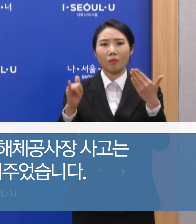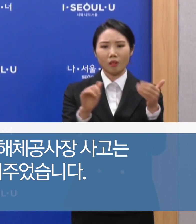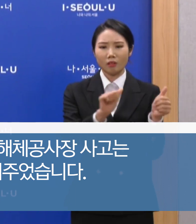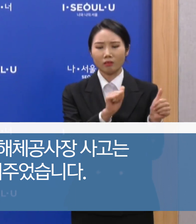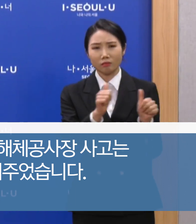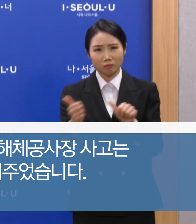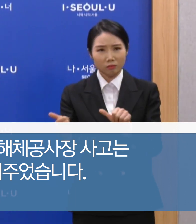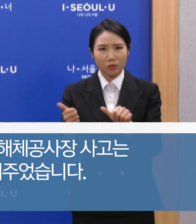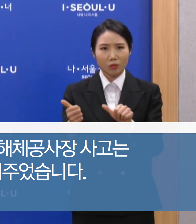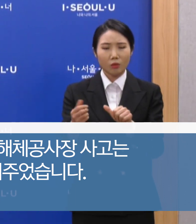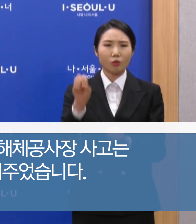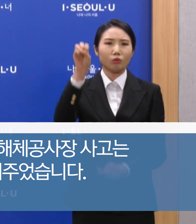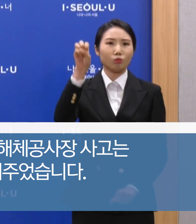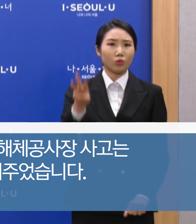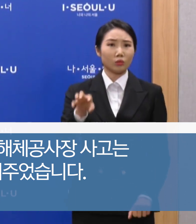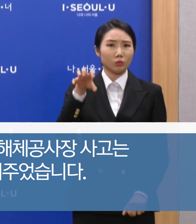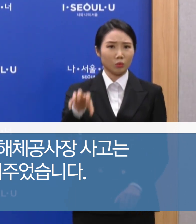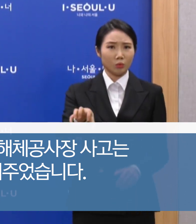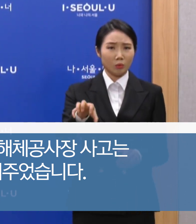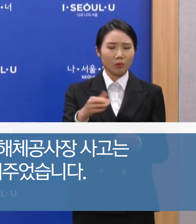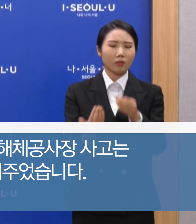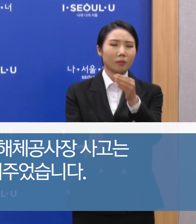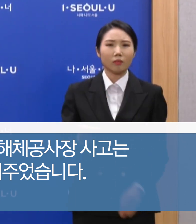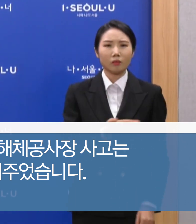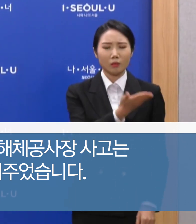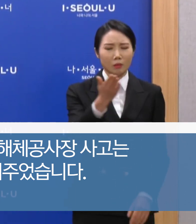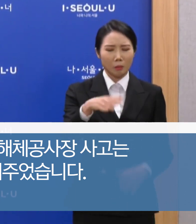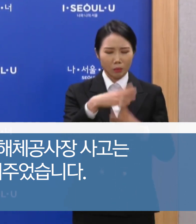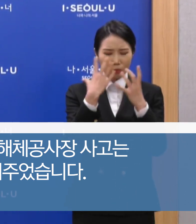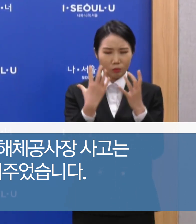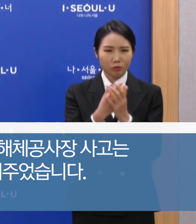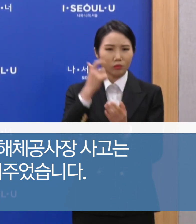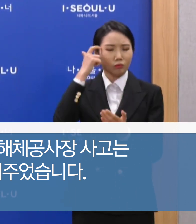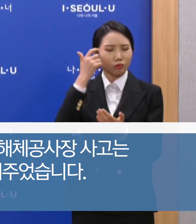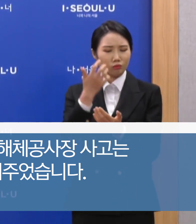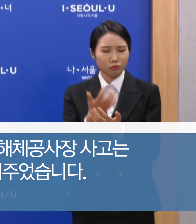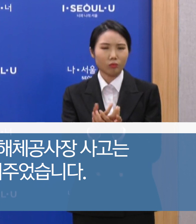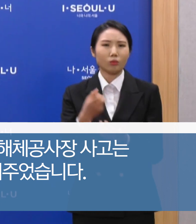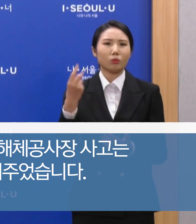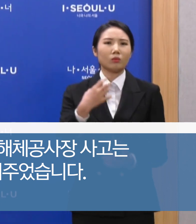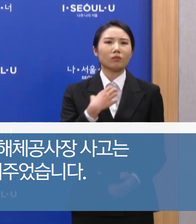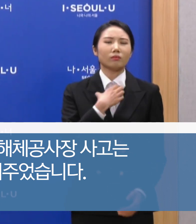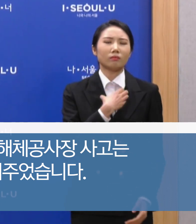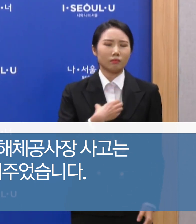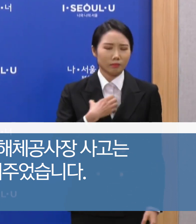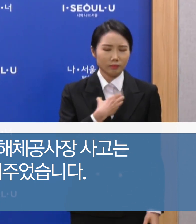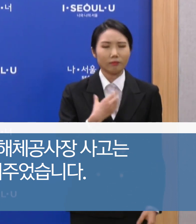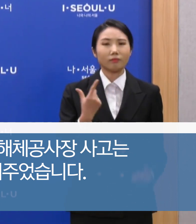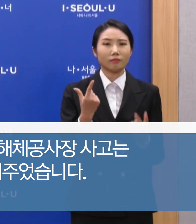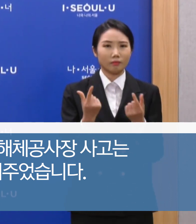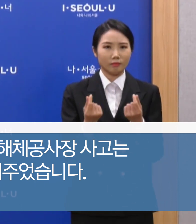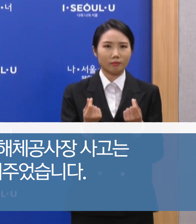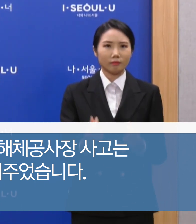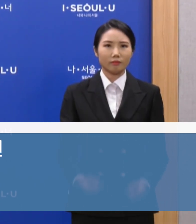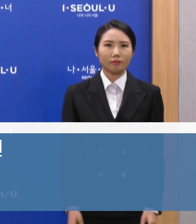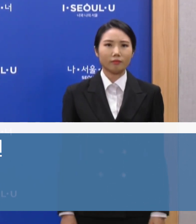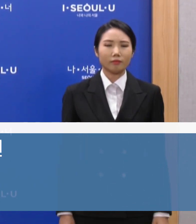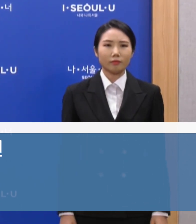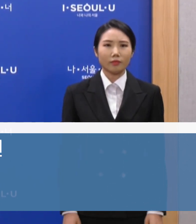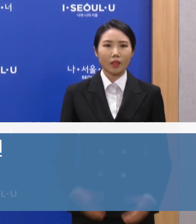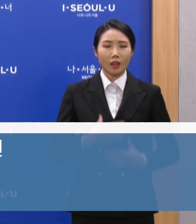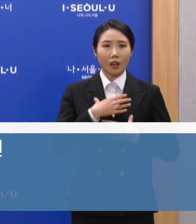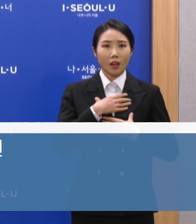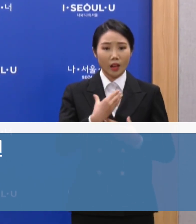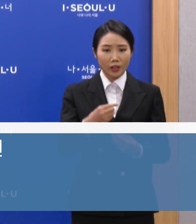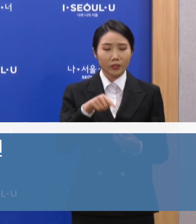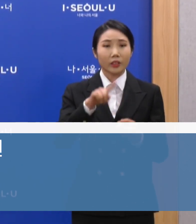광주 해체공사장 사고는 우리 모두에게 큰 충격과 슬픔을 안겨주었습니다.